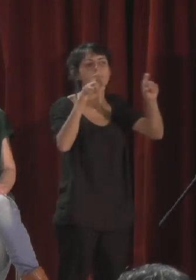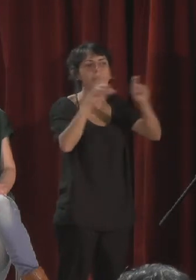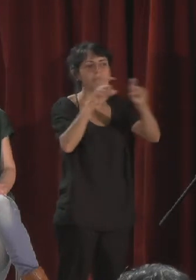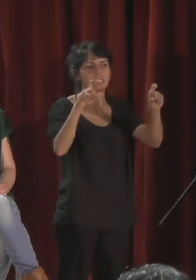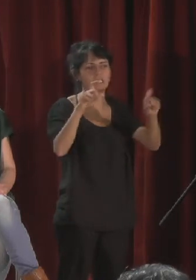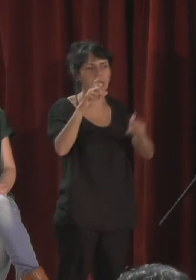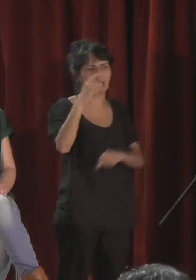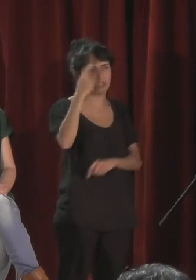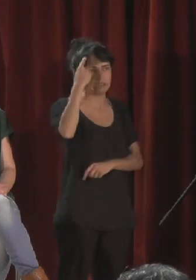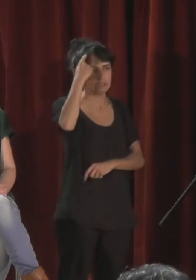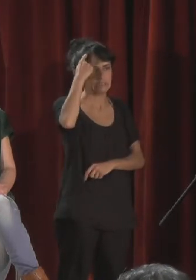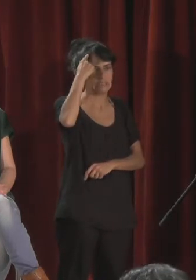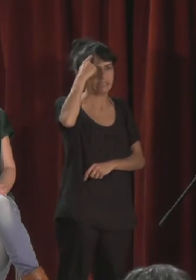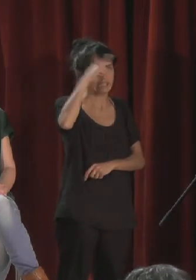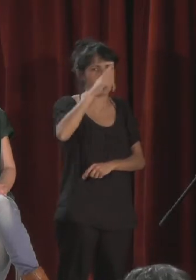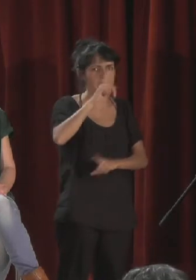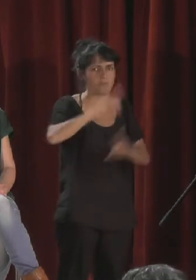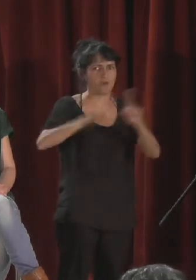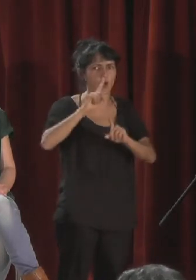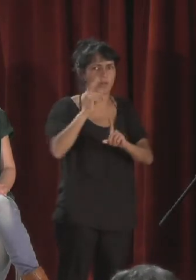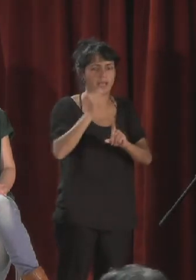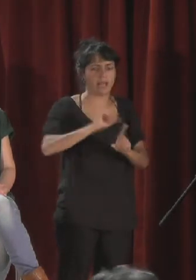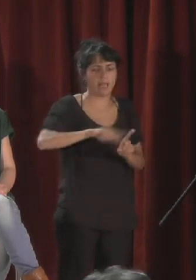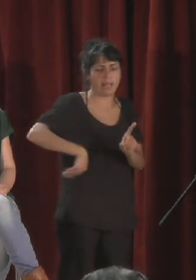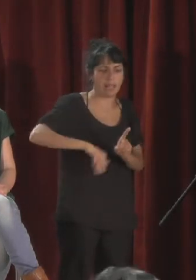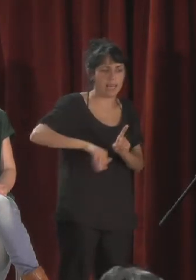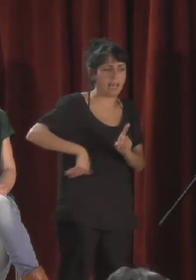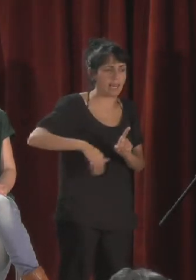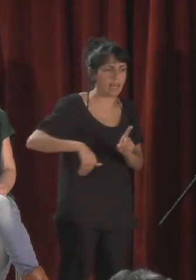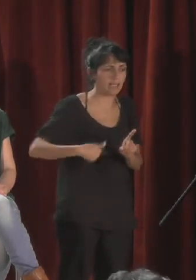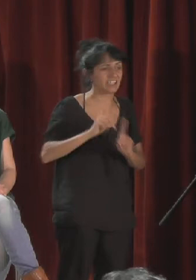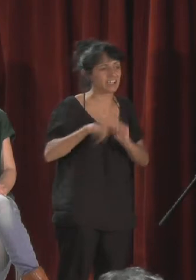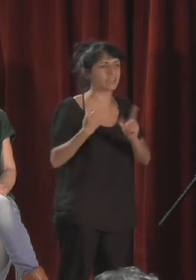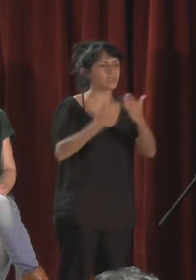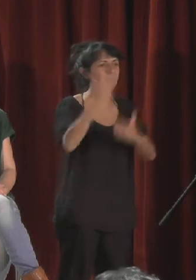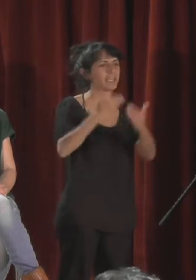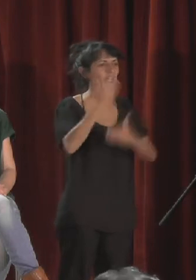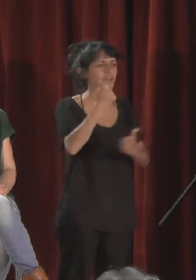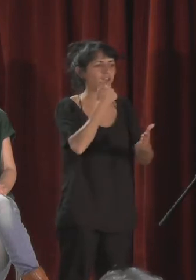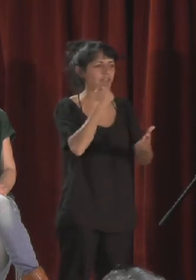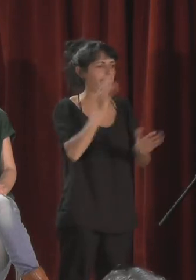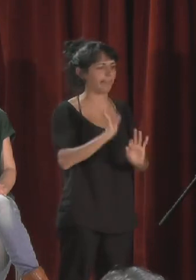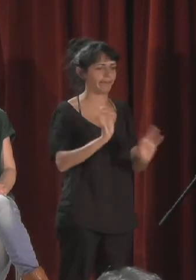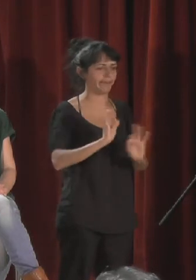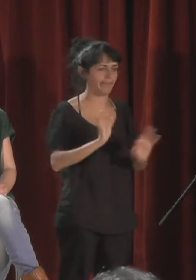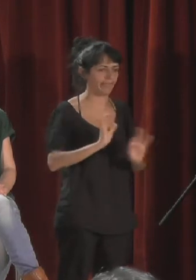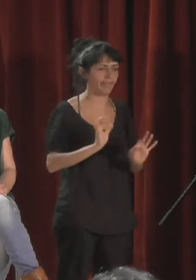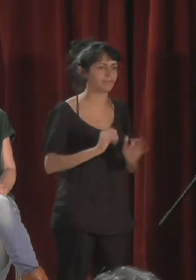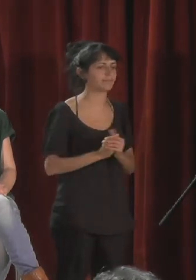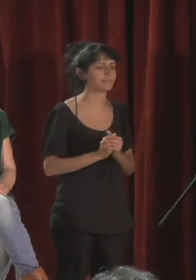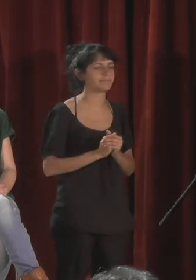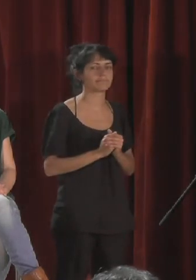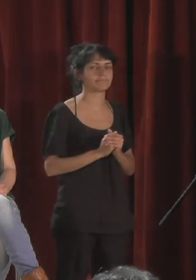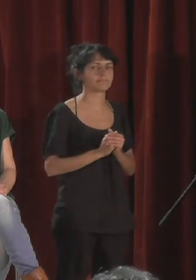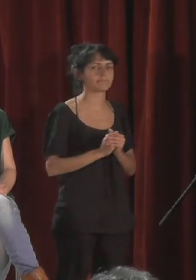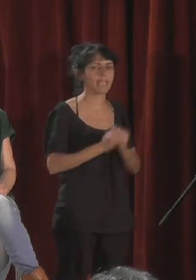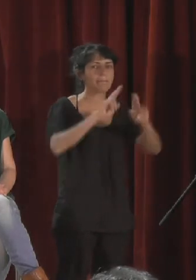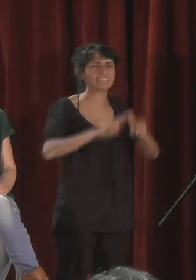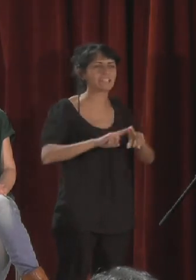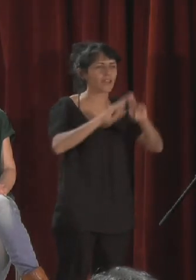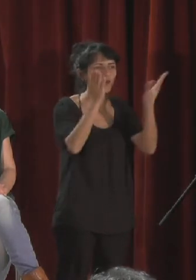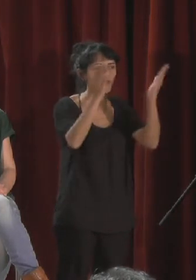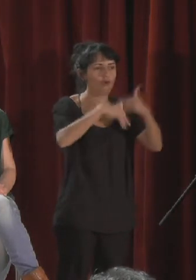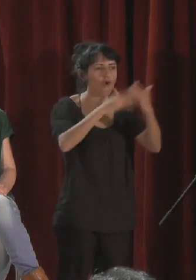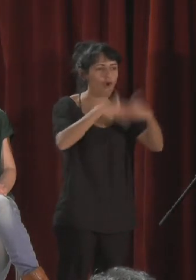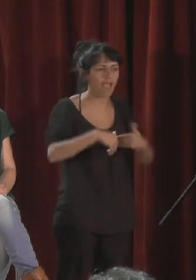exista o máis mínimo xornalismo de investigación para poñer en riba da mesa as súas mentiras. E todos temos unha responsabilidade. E os donos